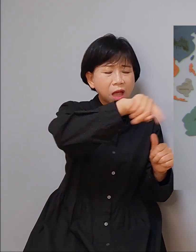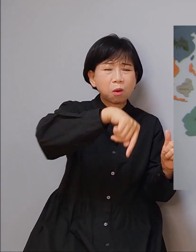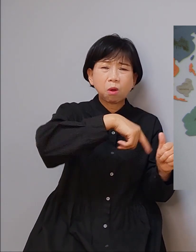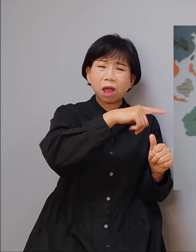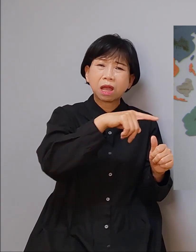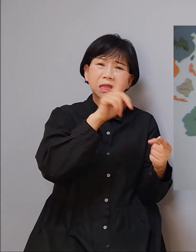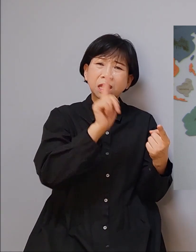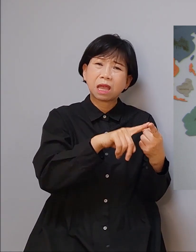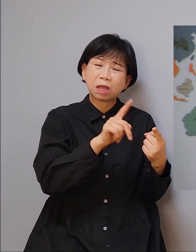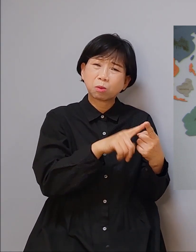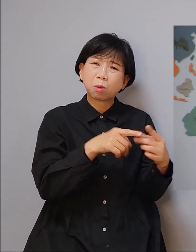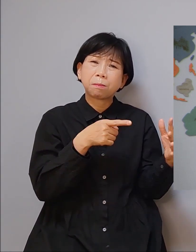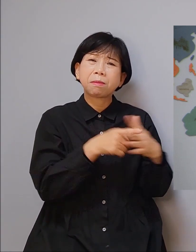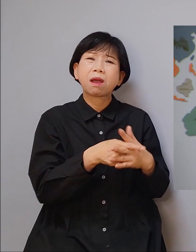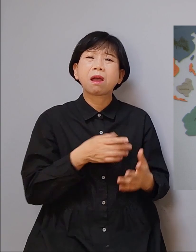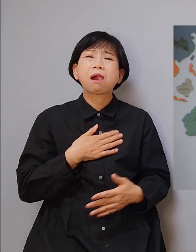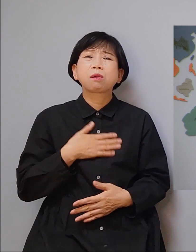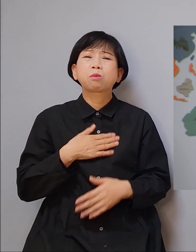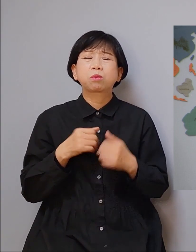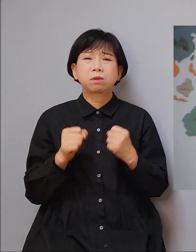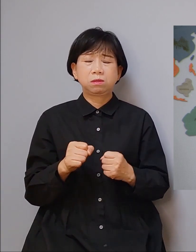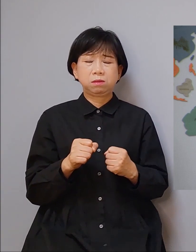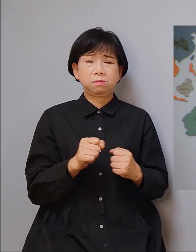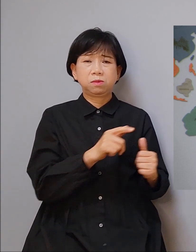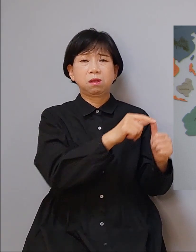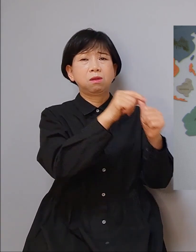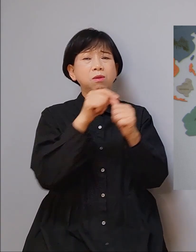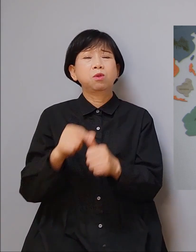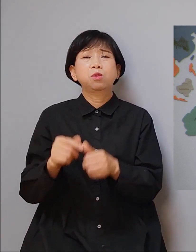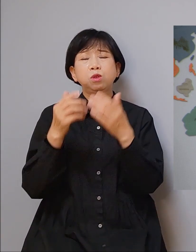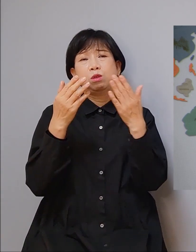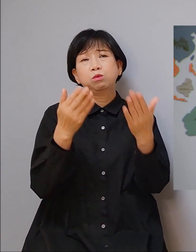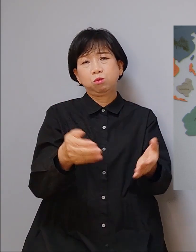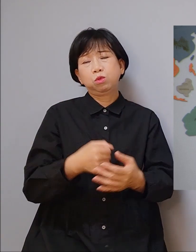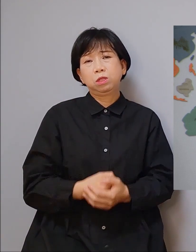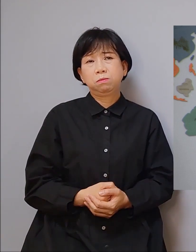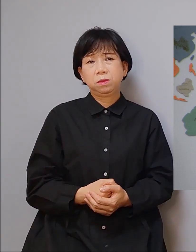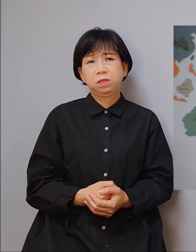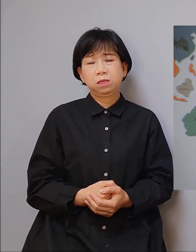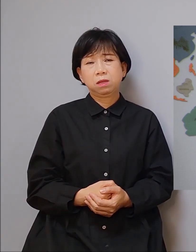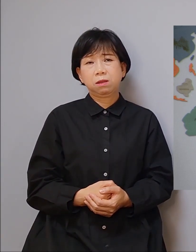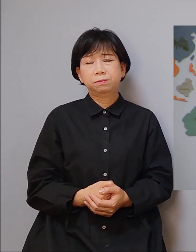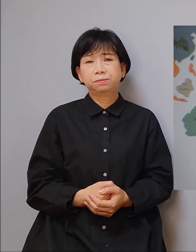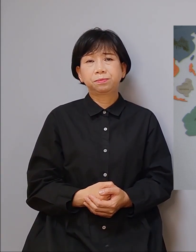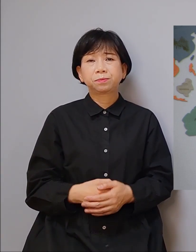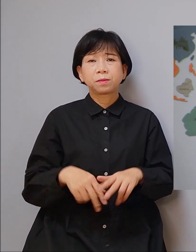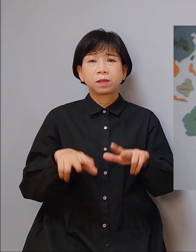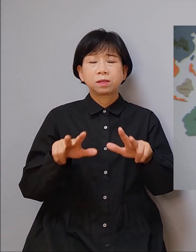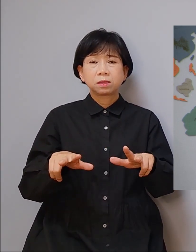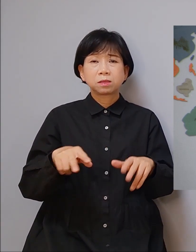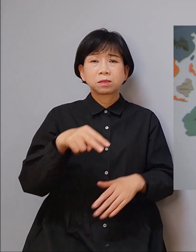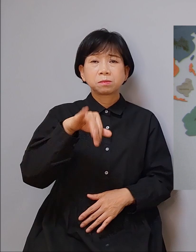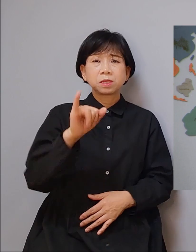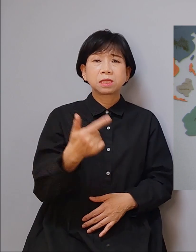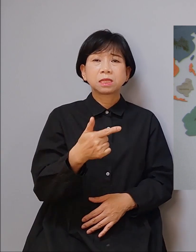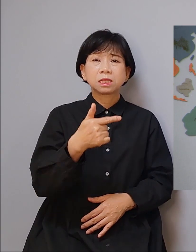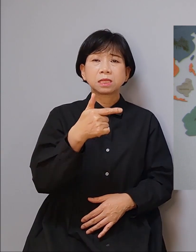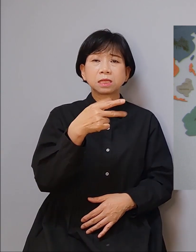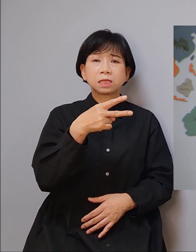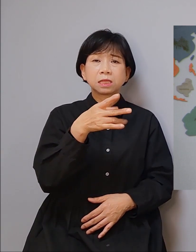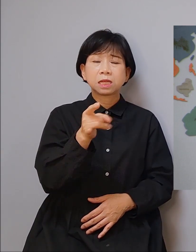하나하나 잘 알고 계시기 때문에 그래요. 여러분, 지금 신데렐라 이야기가 아니고 우리들 이야기인